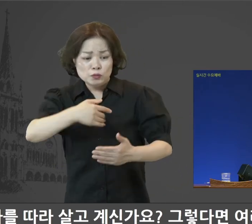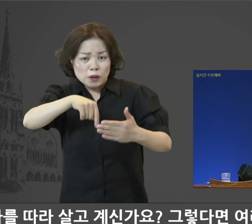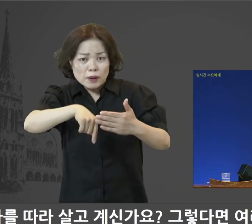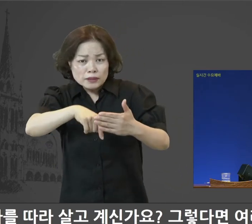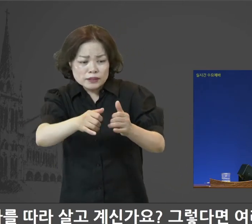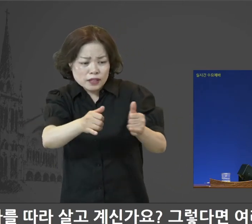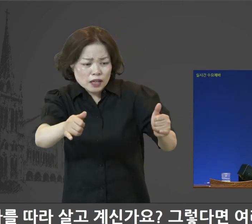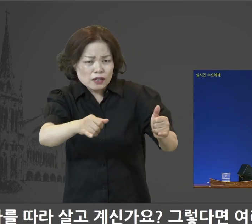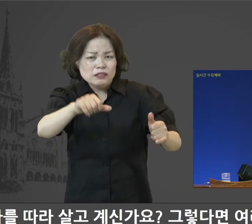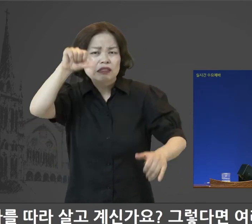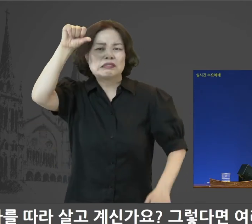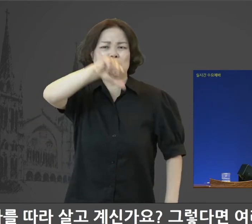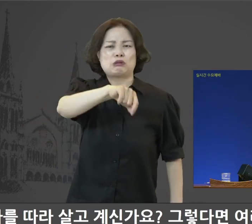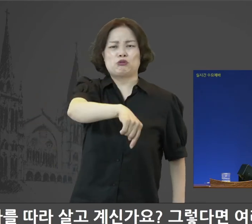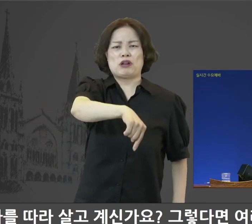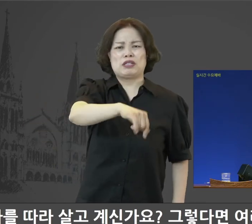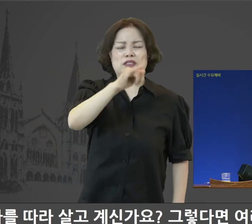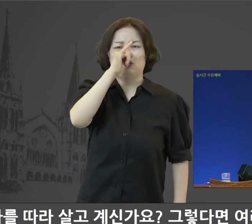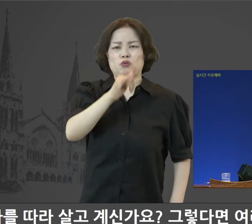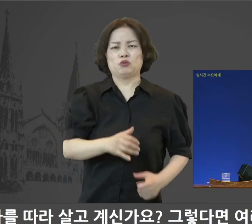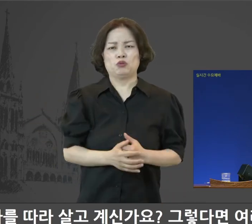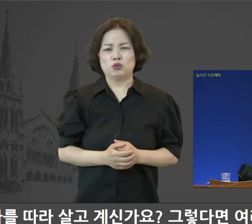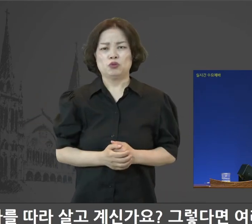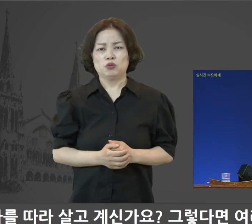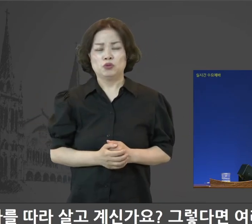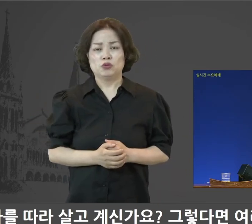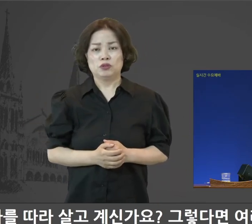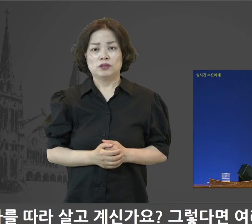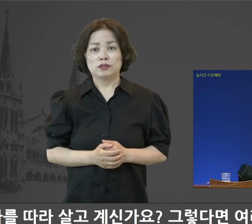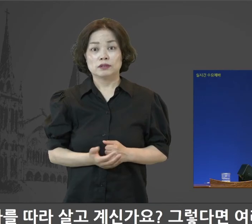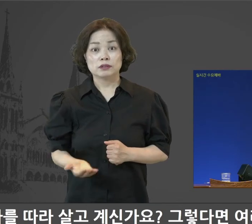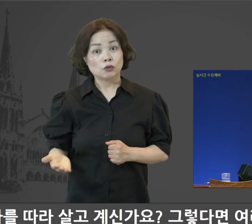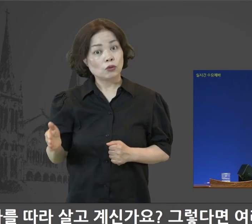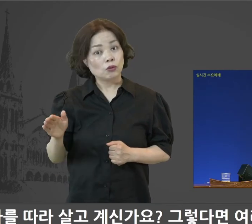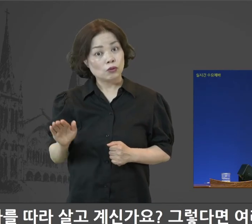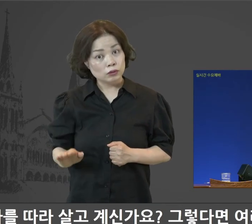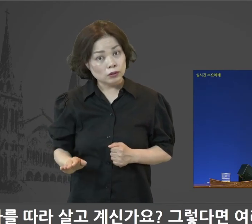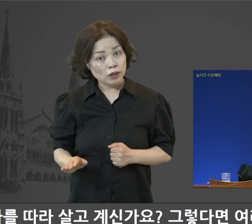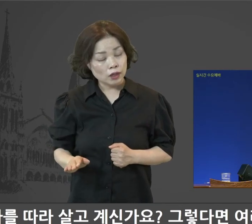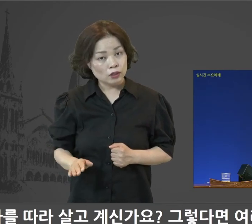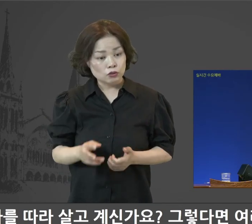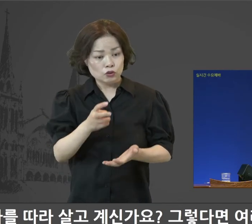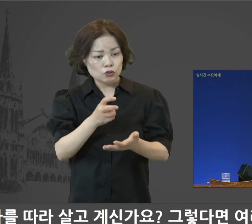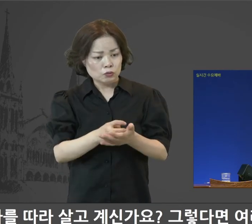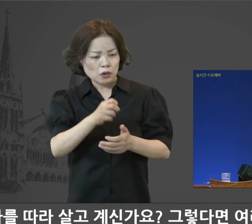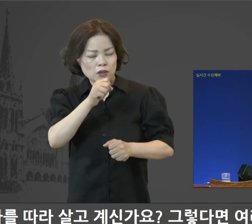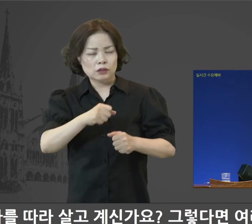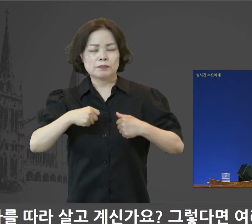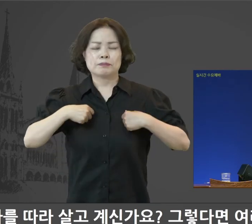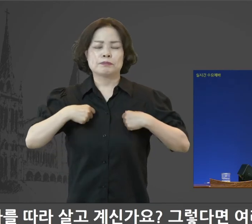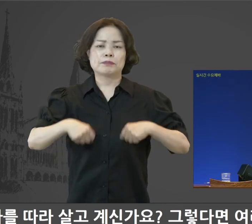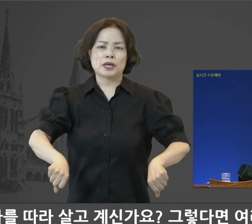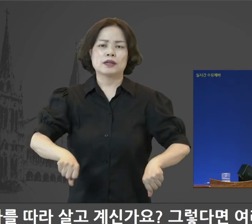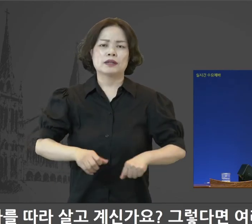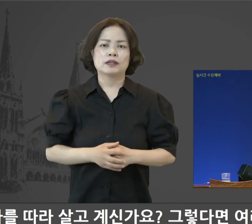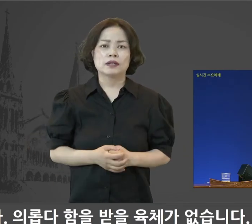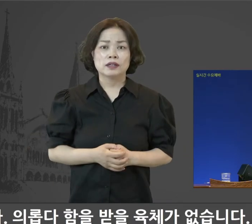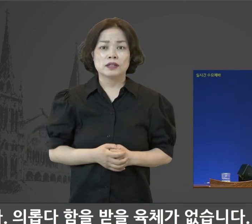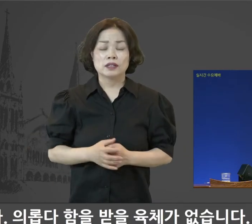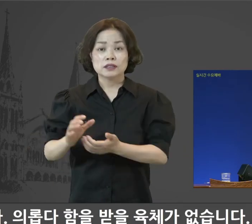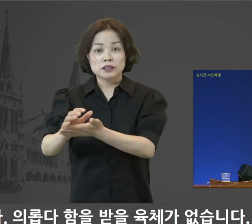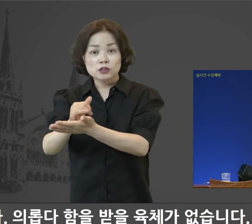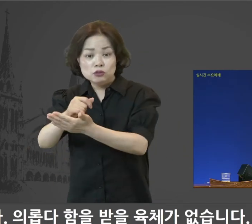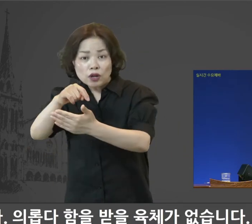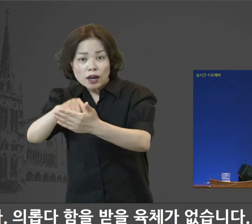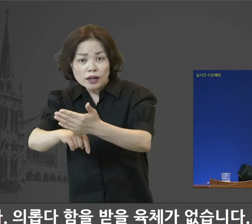있는 사람들은 저주 아래에 있는 것입니다. 그러나 우리가 율법의 행위를 포기하고 그리스도